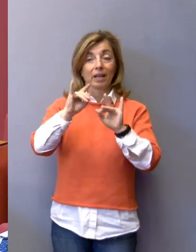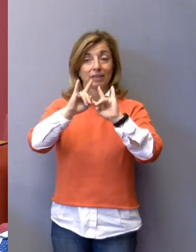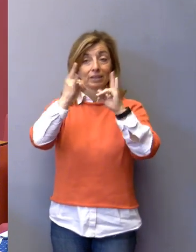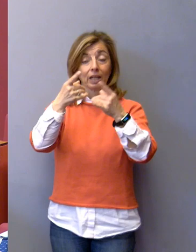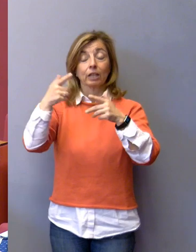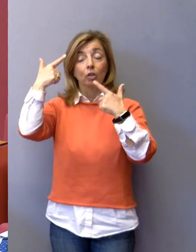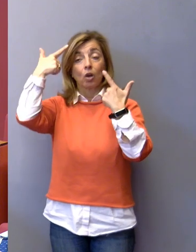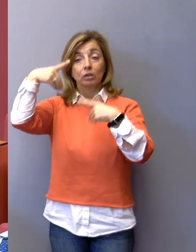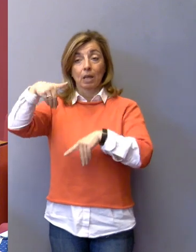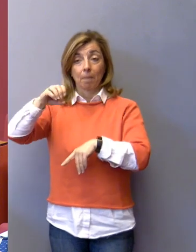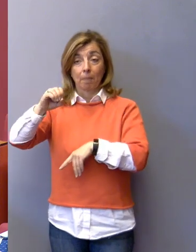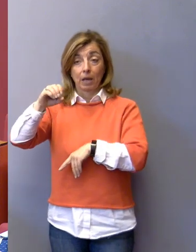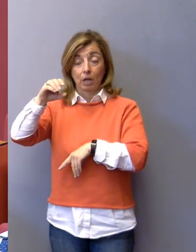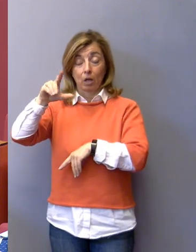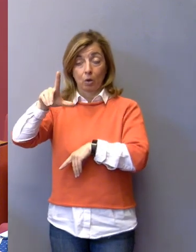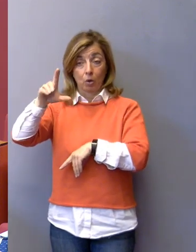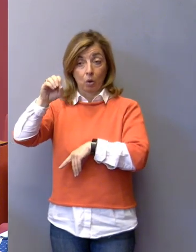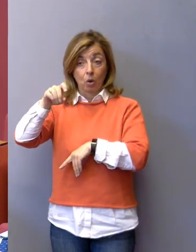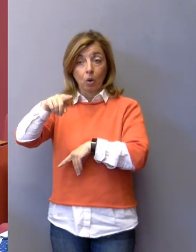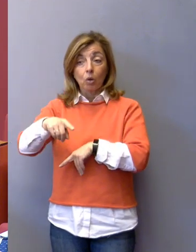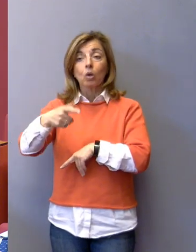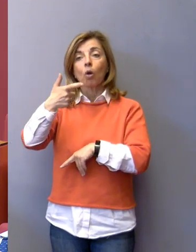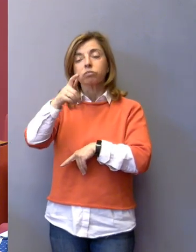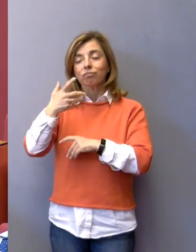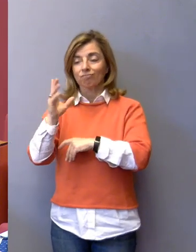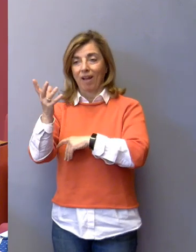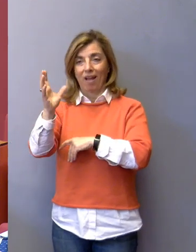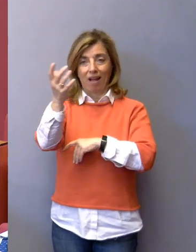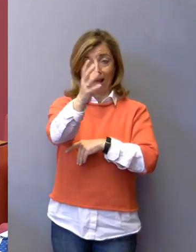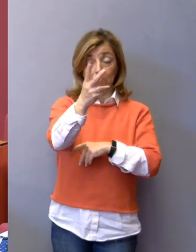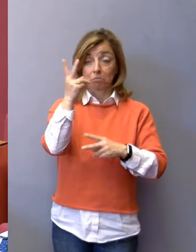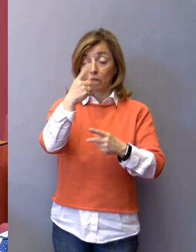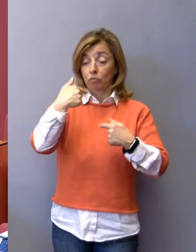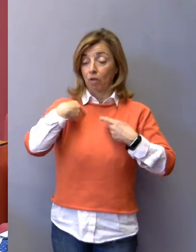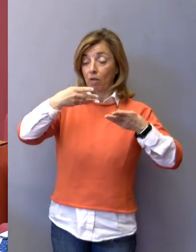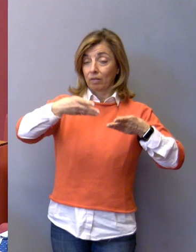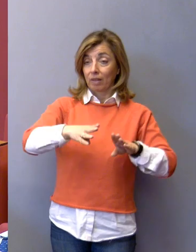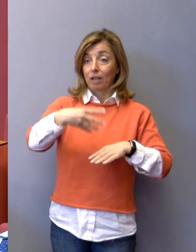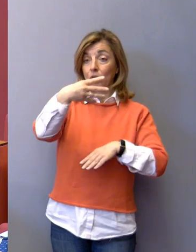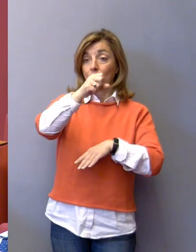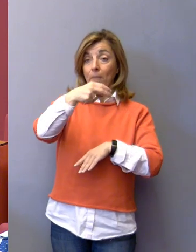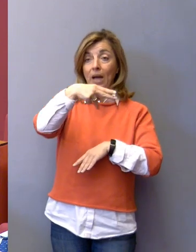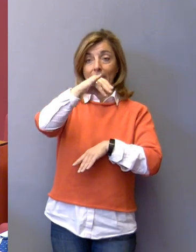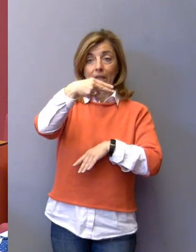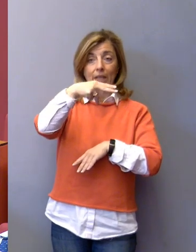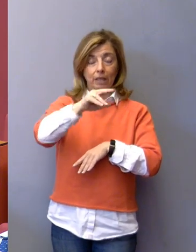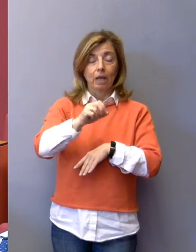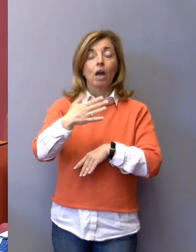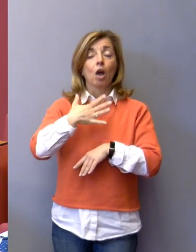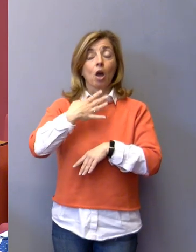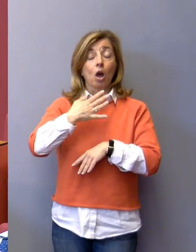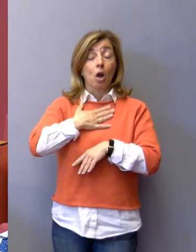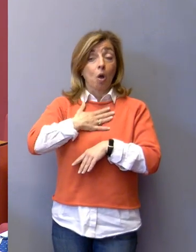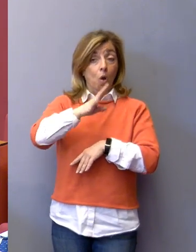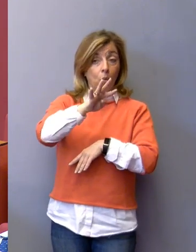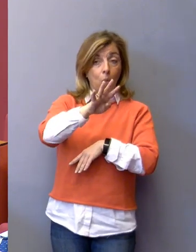Paolo Io sono nato a Manin Ho 40 anni ma ricordo ancora che da bambino era molto facile fare i corsi e